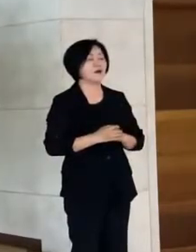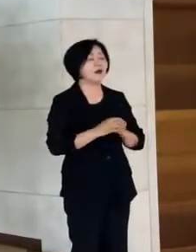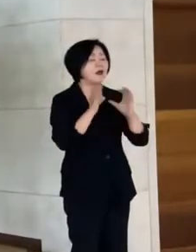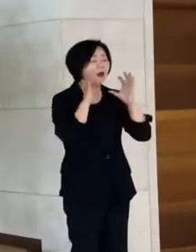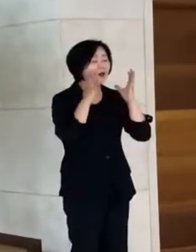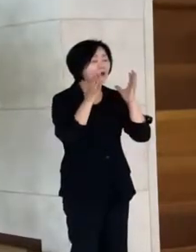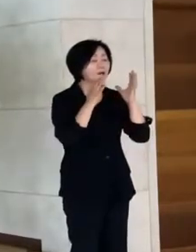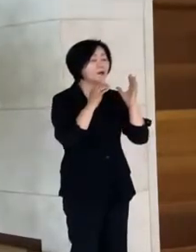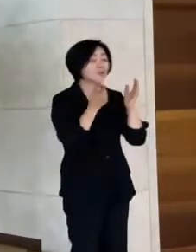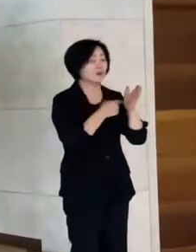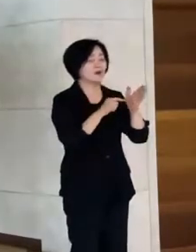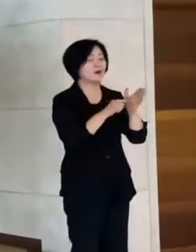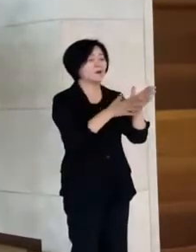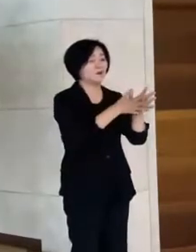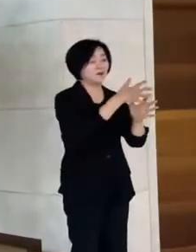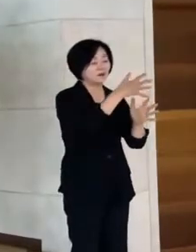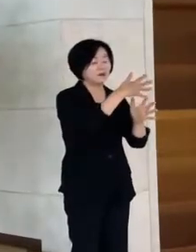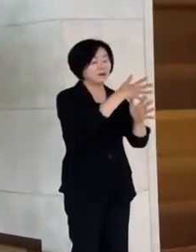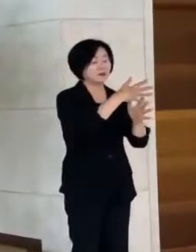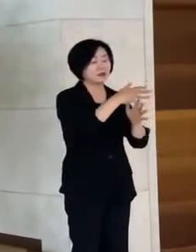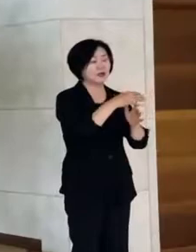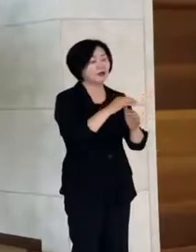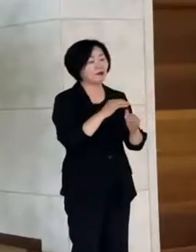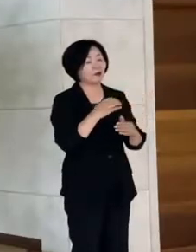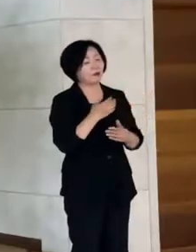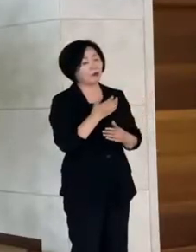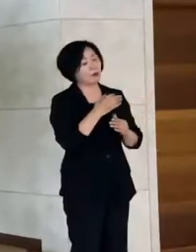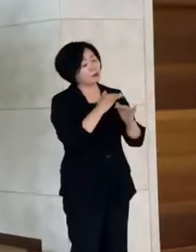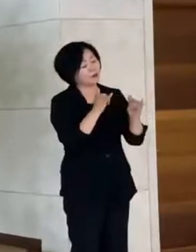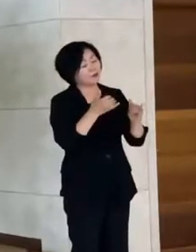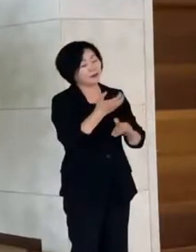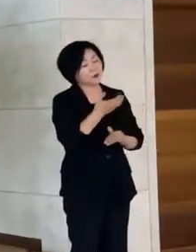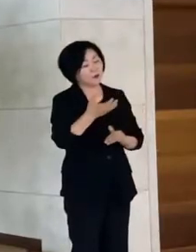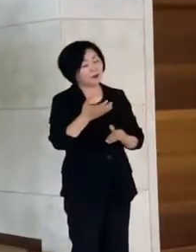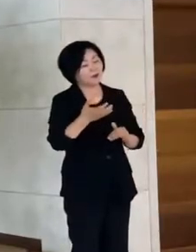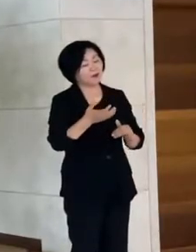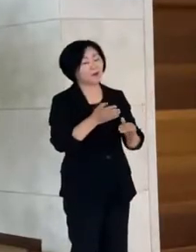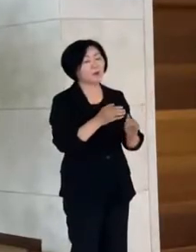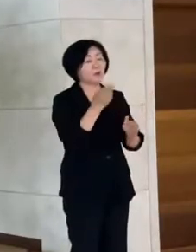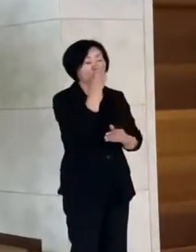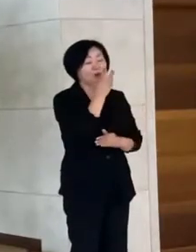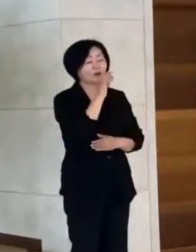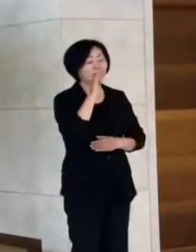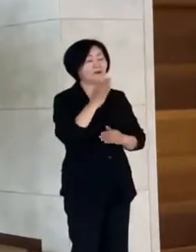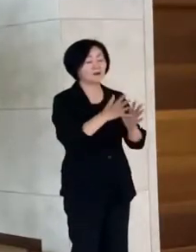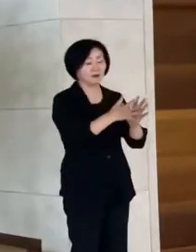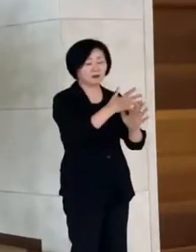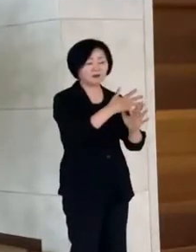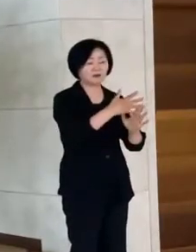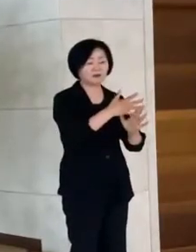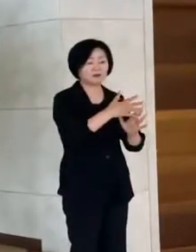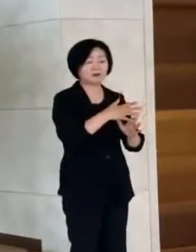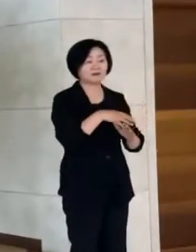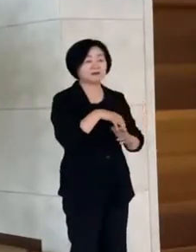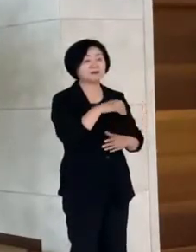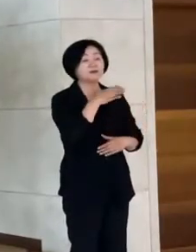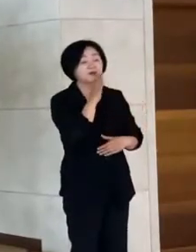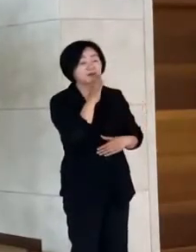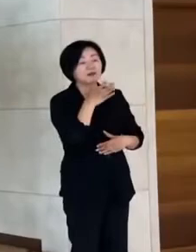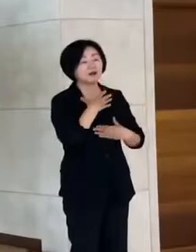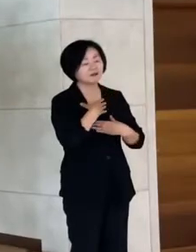어린이를 위한 도시, 주민 이동권이 보장된 도시, 어르신이 안심하고 살 수